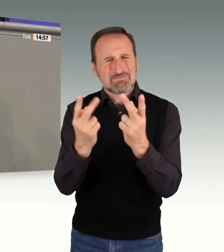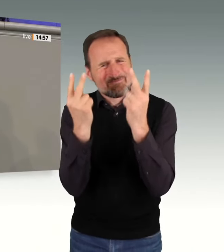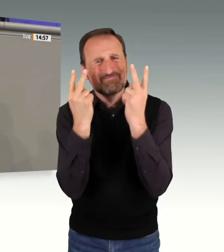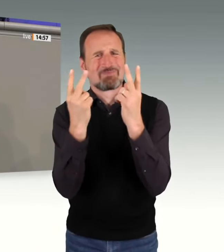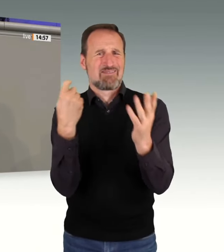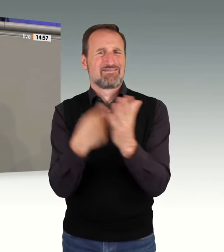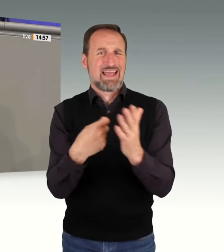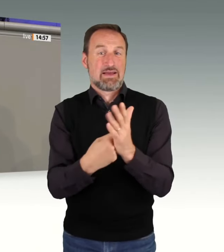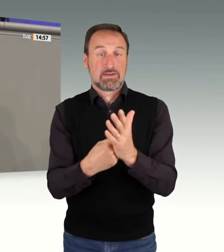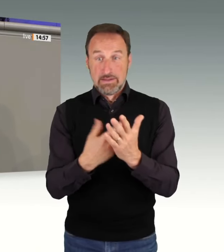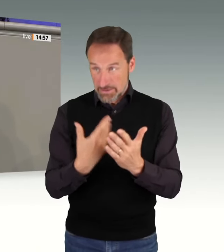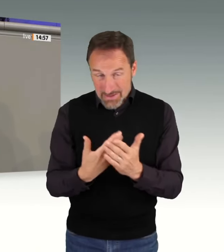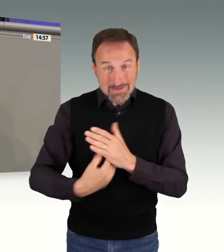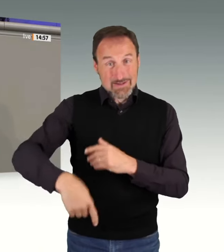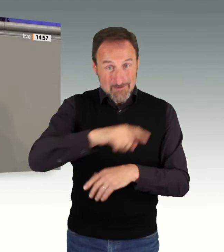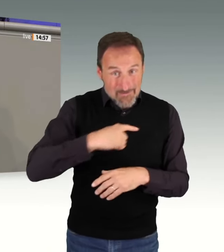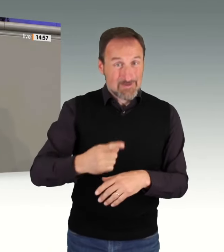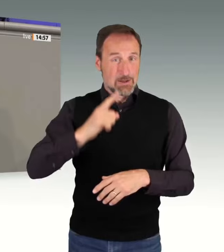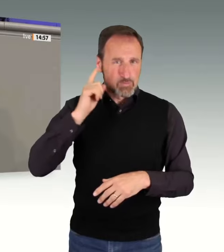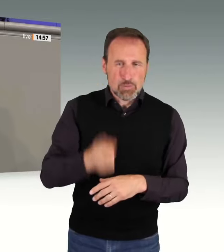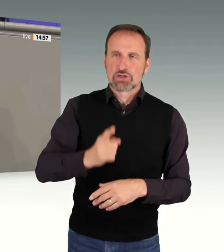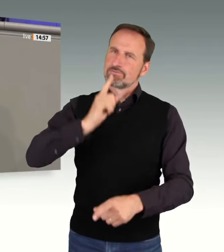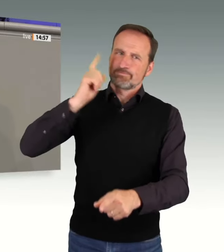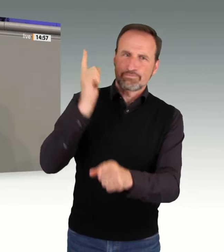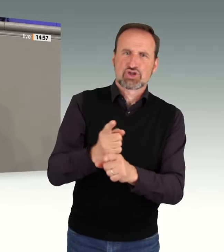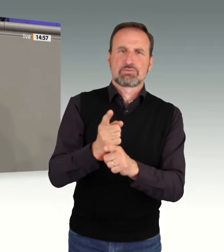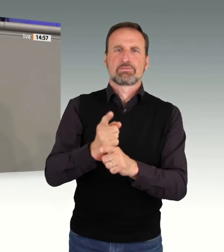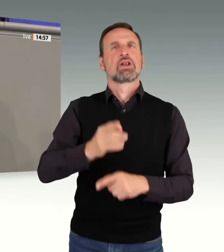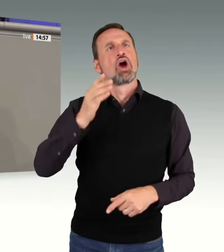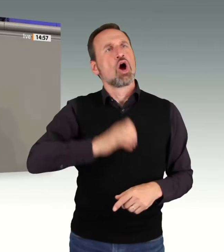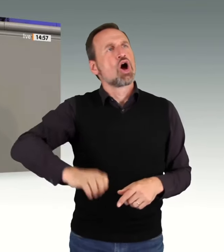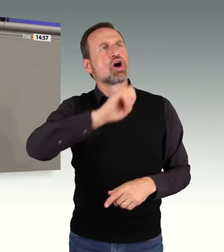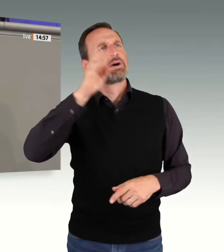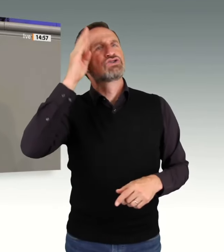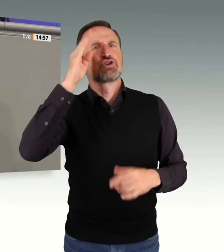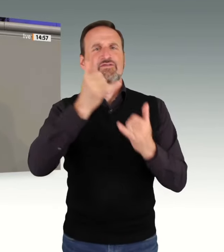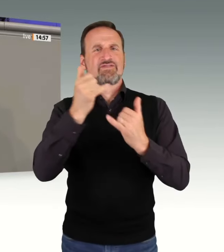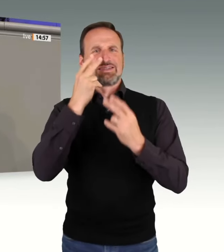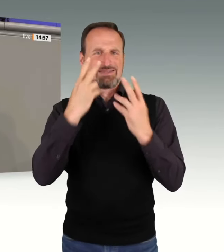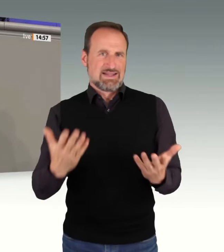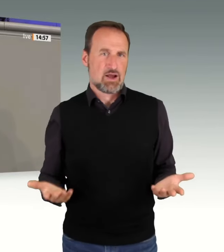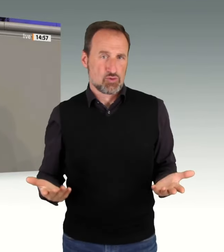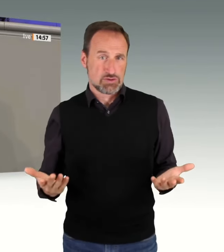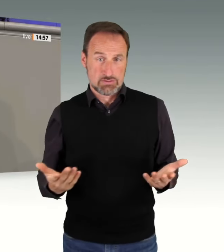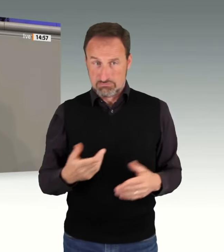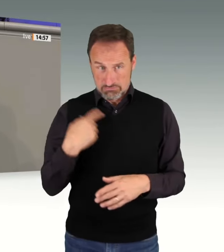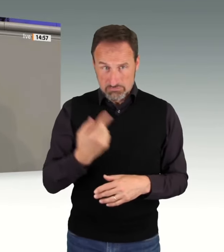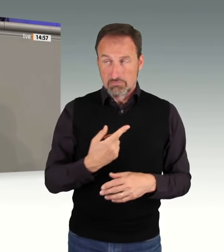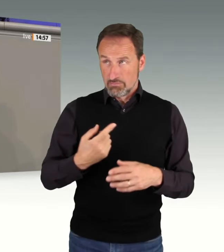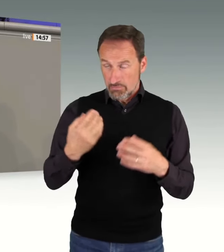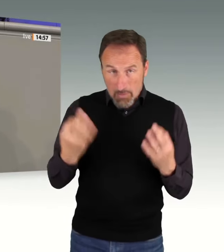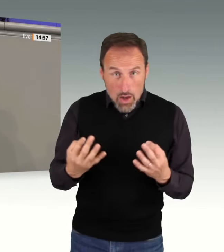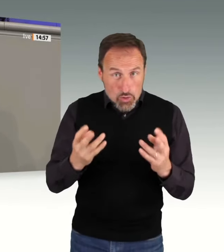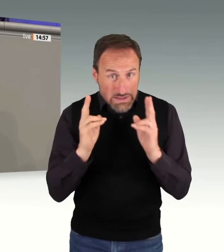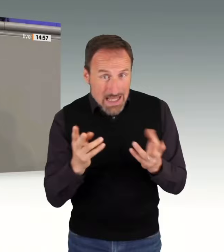und unsere Leadership von Ukraine und von innen muss funktionieren zugunsten des Lebens, des Friedens. Und so wird das